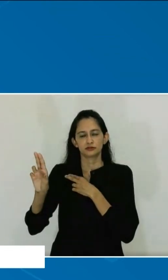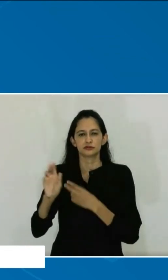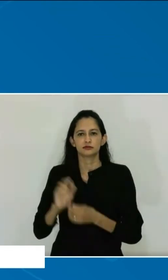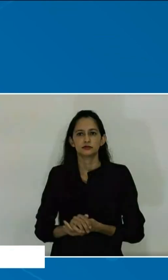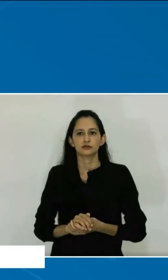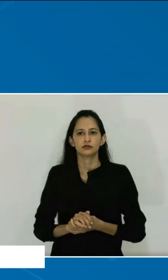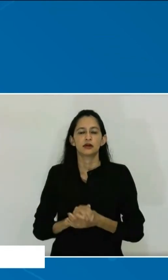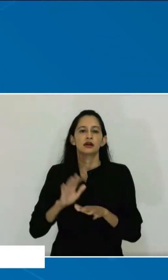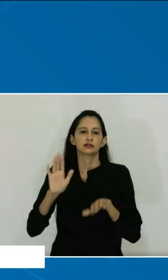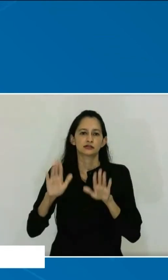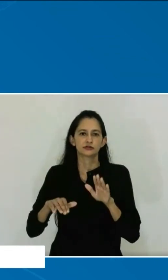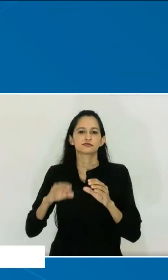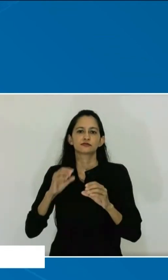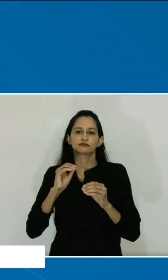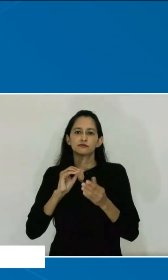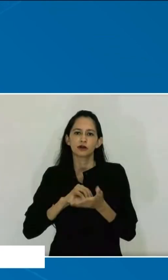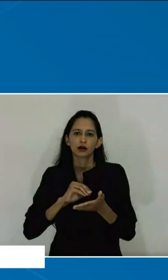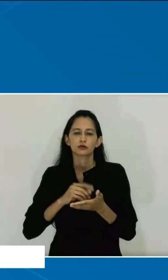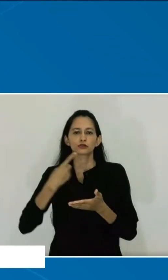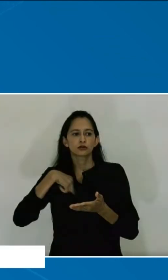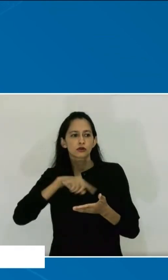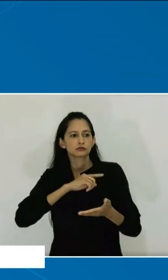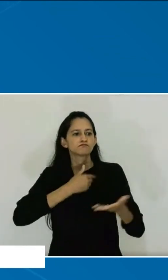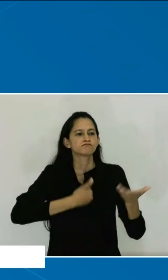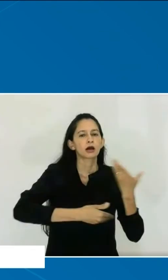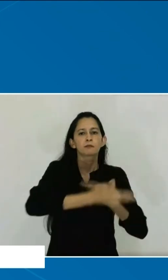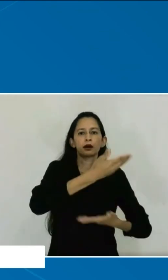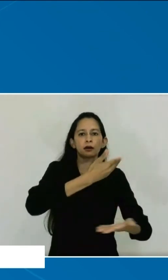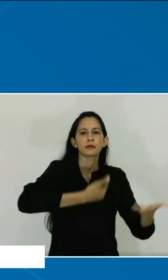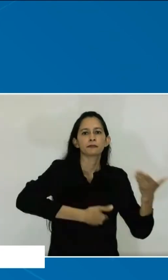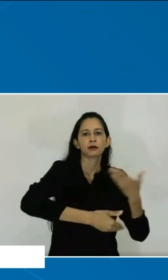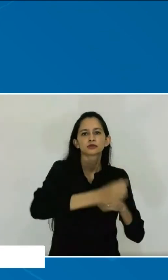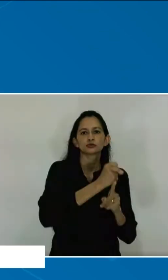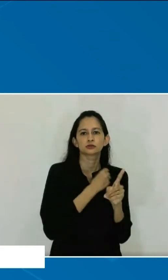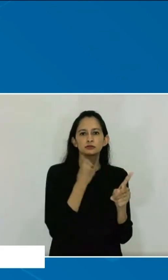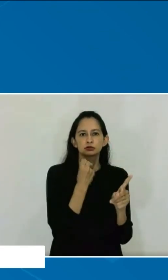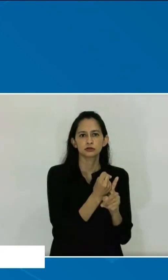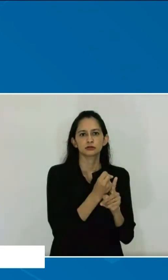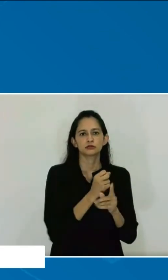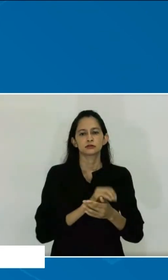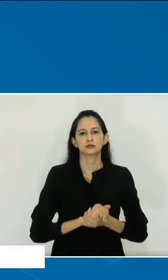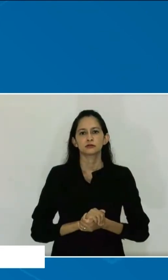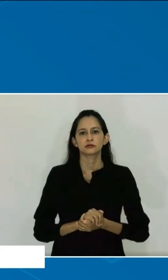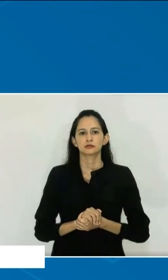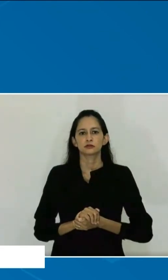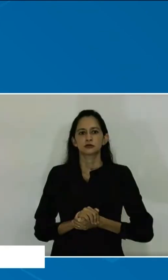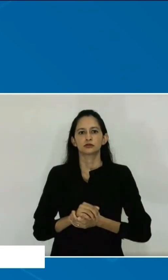bem. Nós precisamos nos comunicar mais, deixar de falar mais para